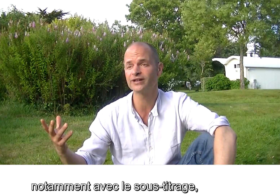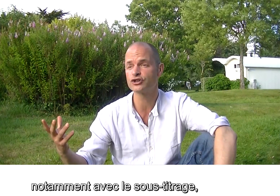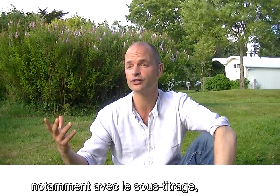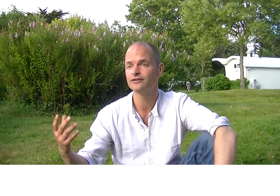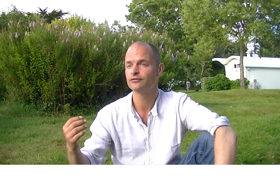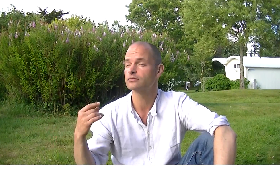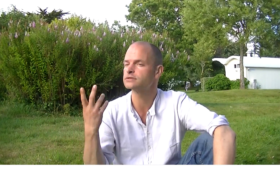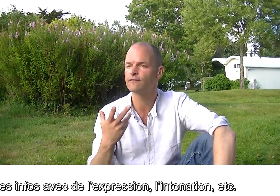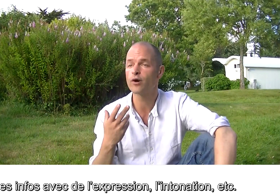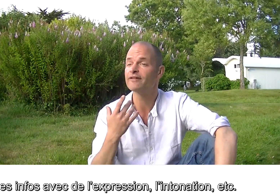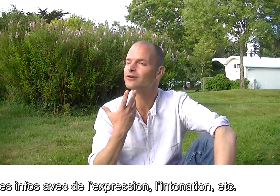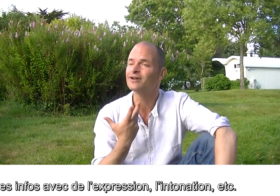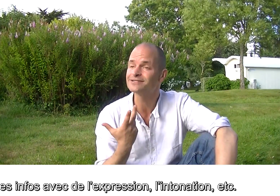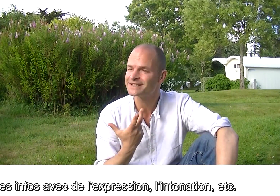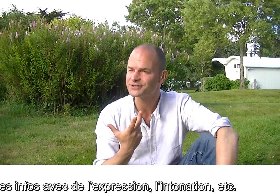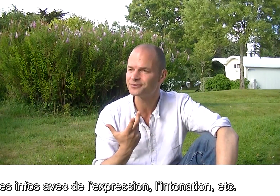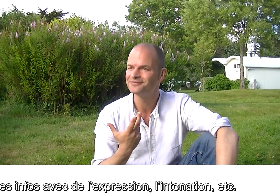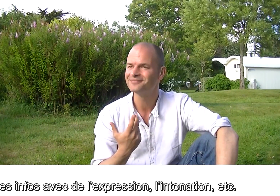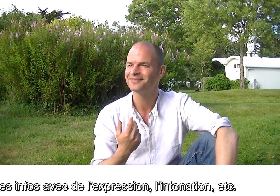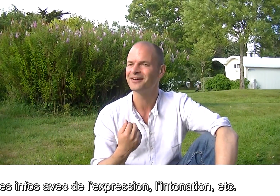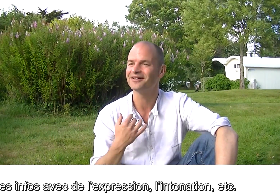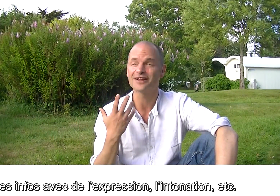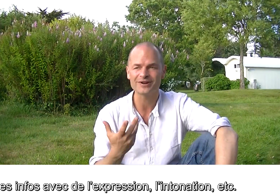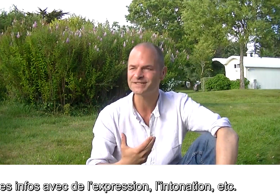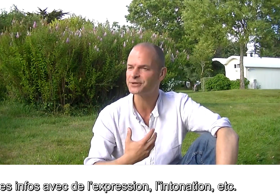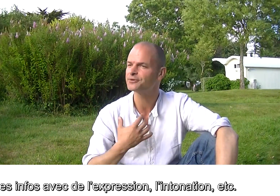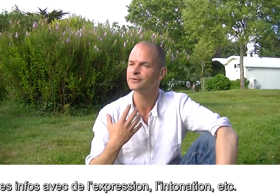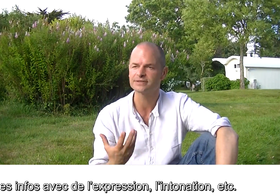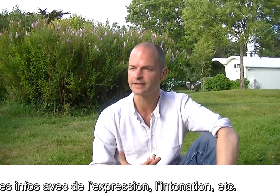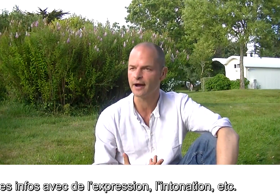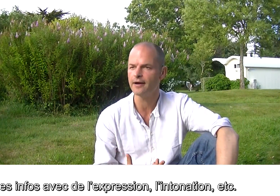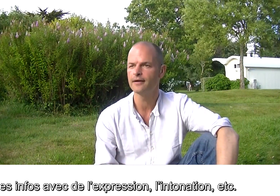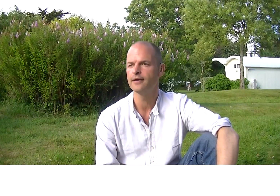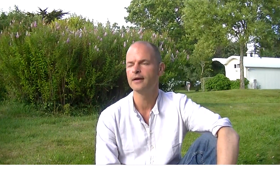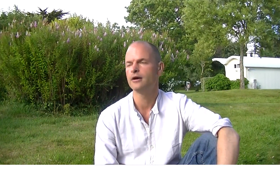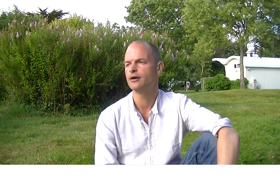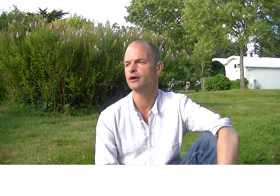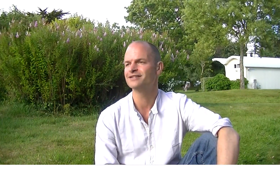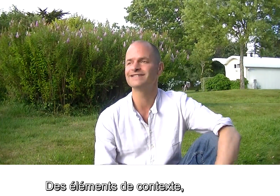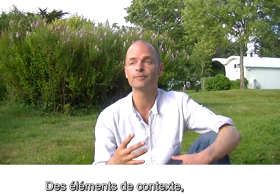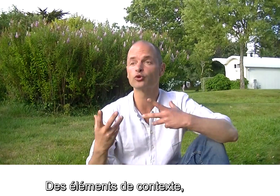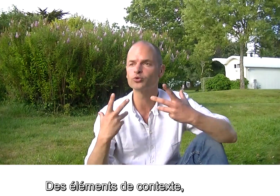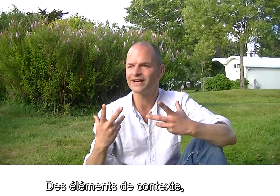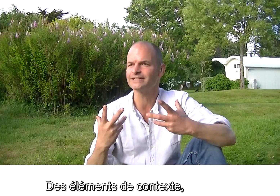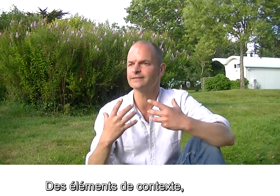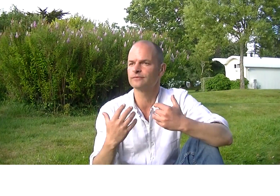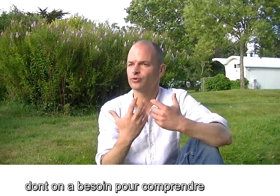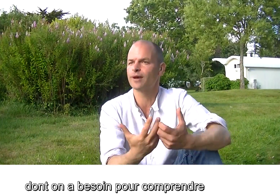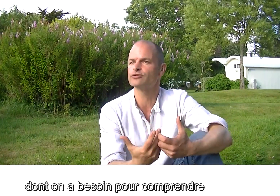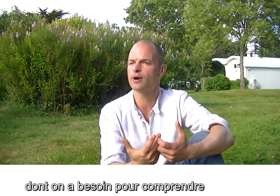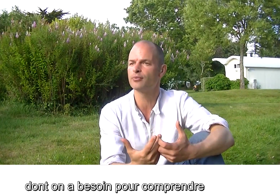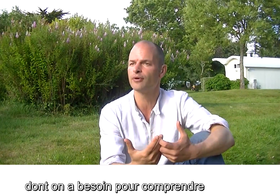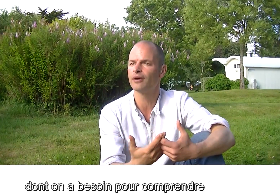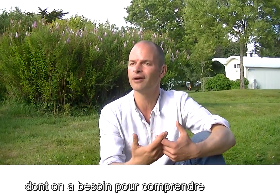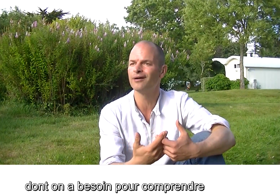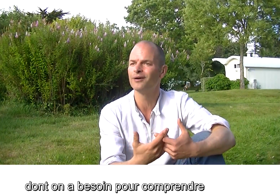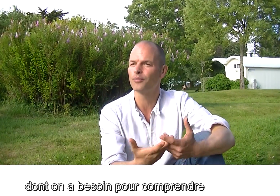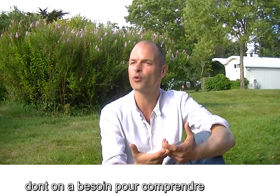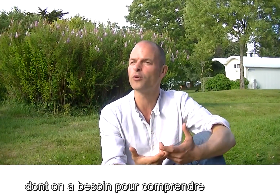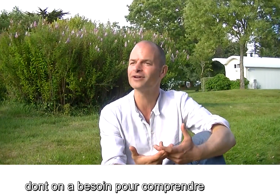-titrage. Donc les infos avec l'expression, l'intonation, etc. Des éléments de contexte qu'on a besoin pour comprendre